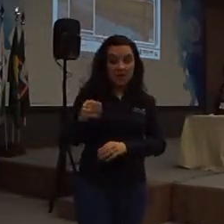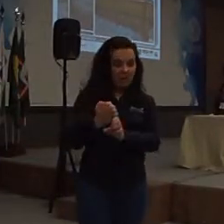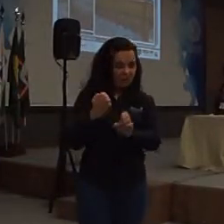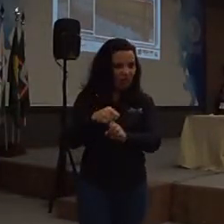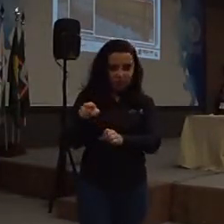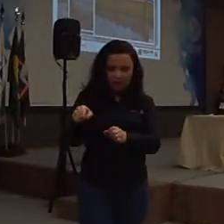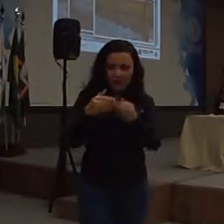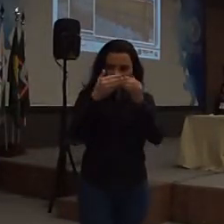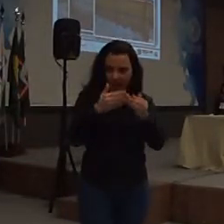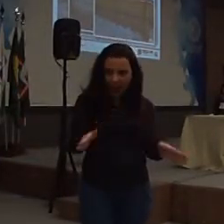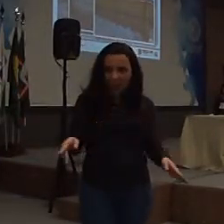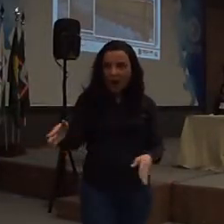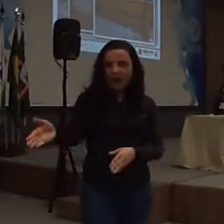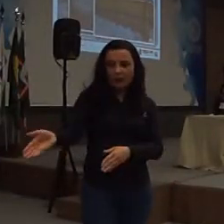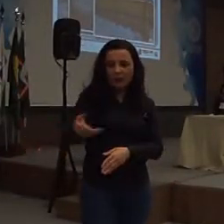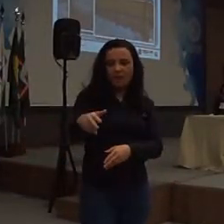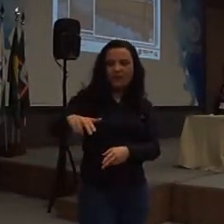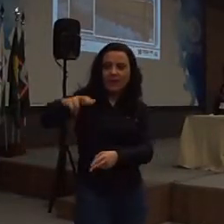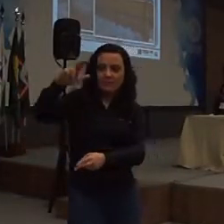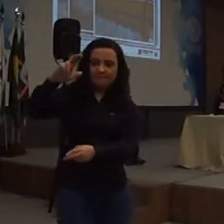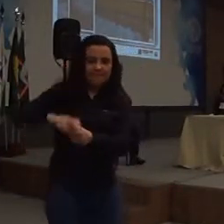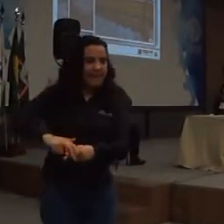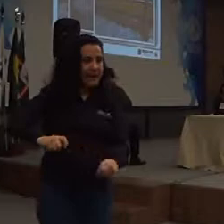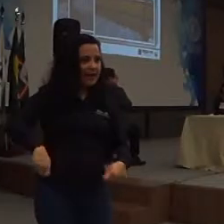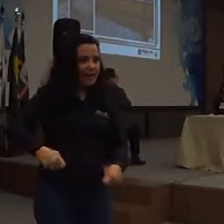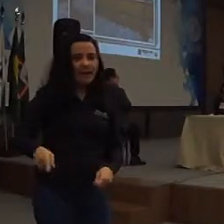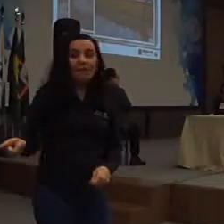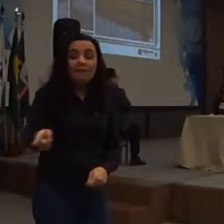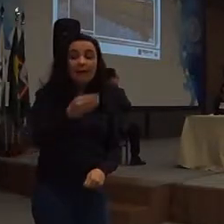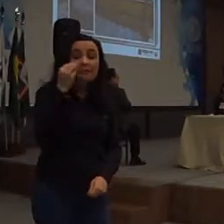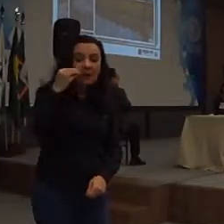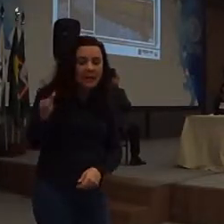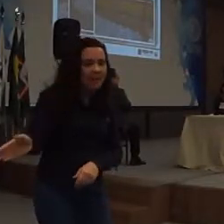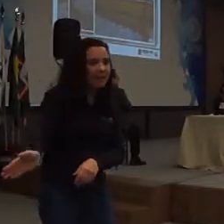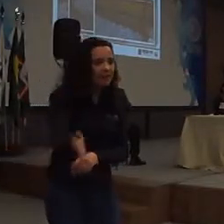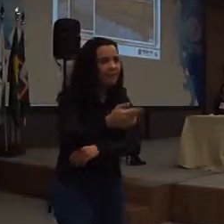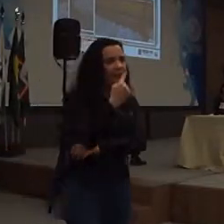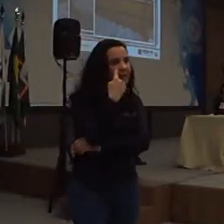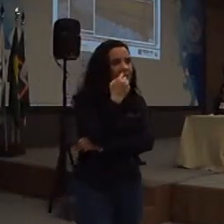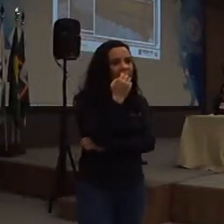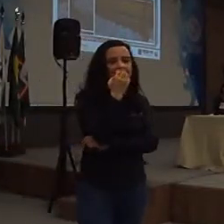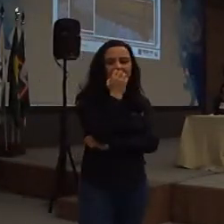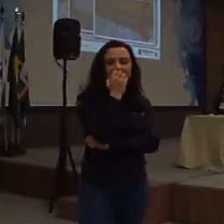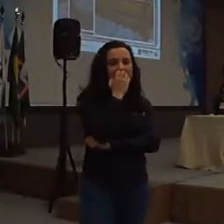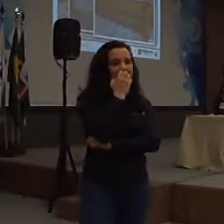para puxar a faixa. É a opção que a gente dá, né? Recentemente teve um prédio,